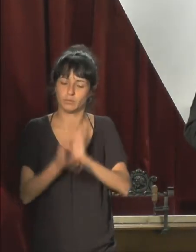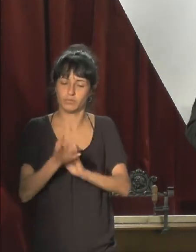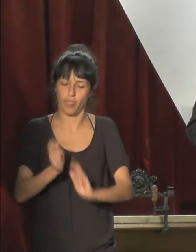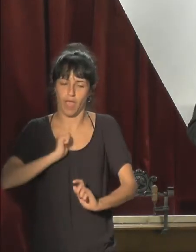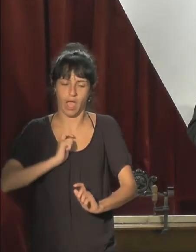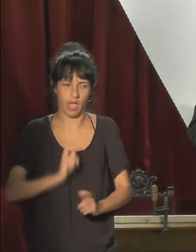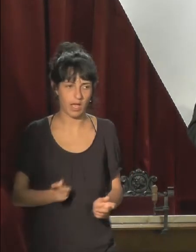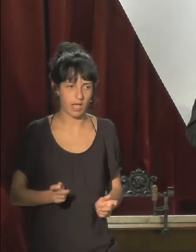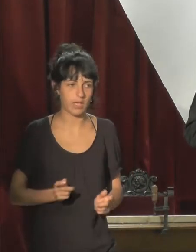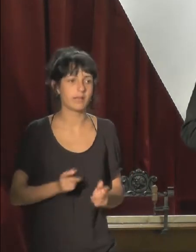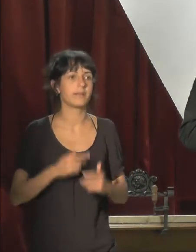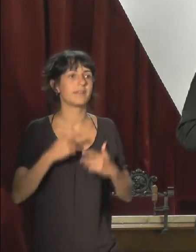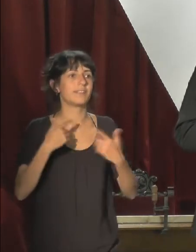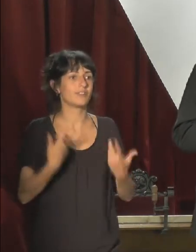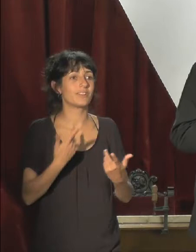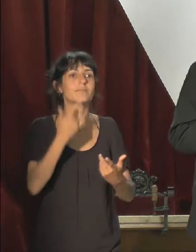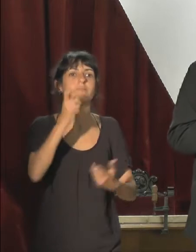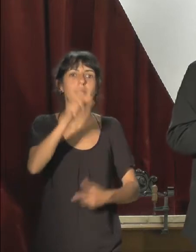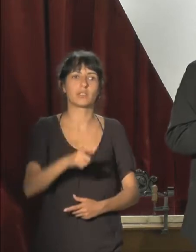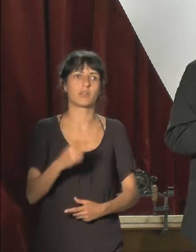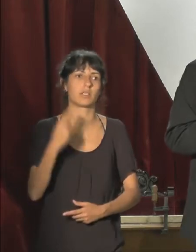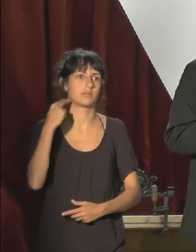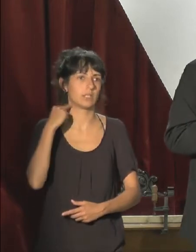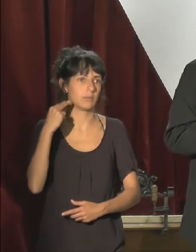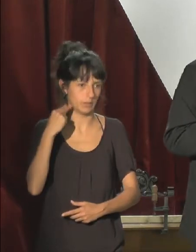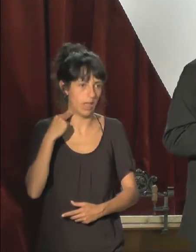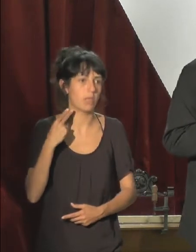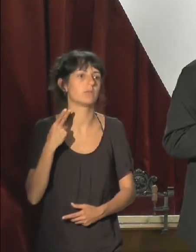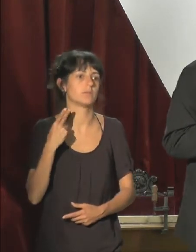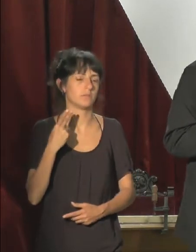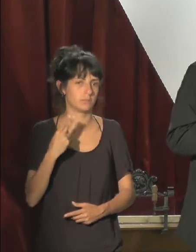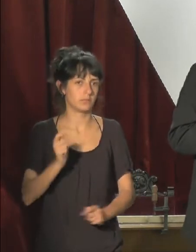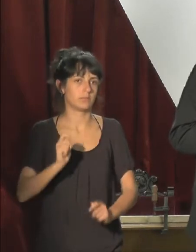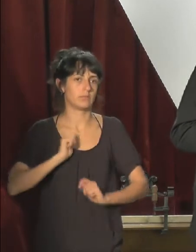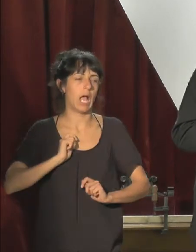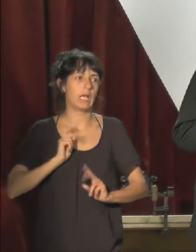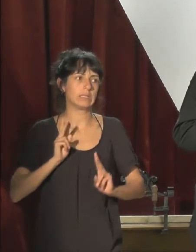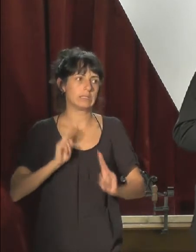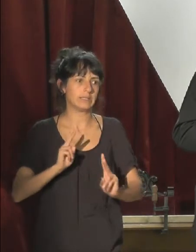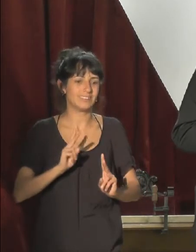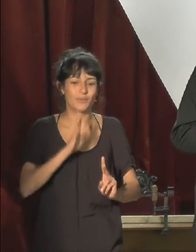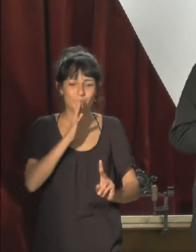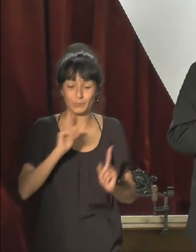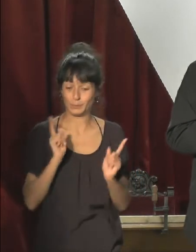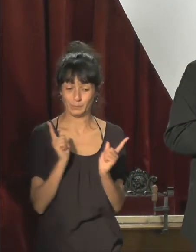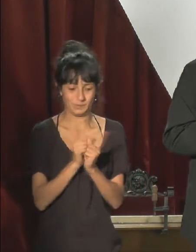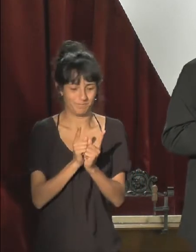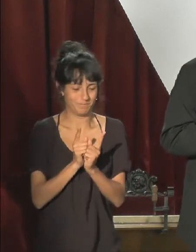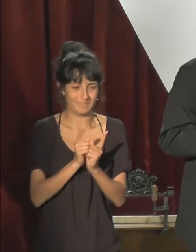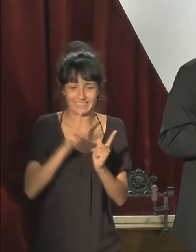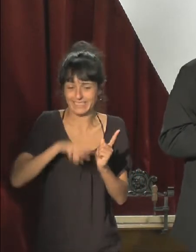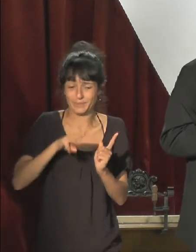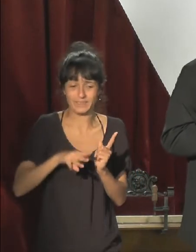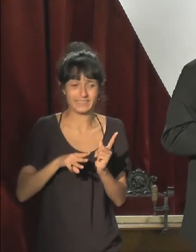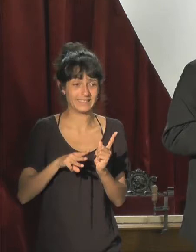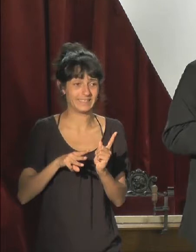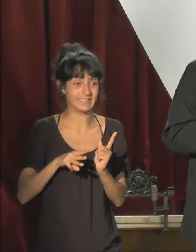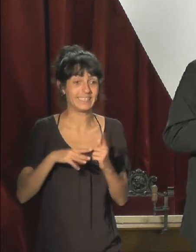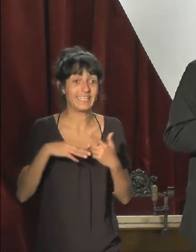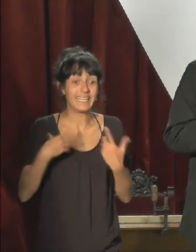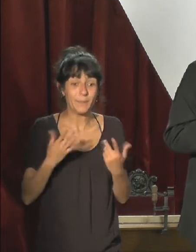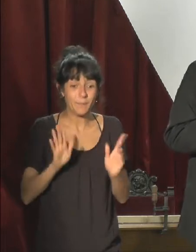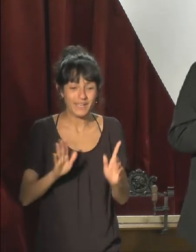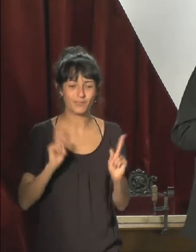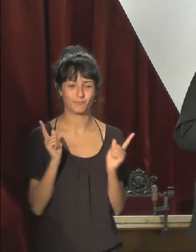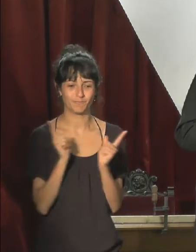nos deputados e deputadas, nunca en tan pouco tempo se traballou